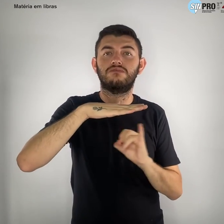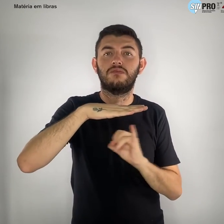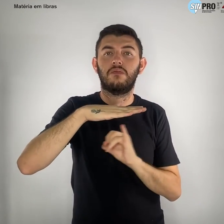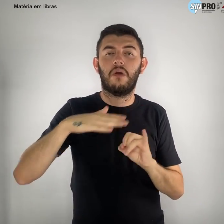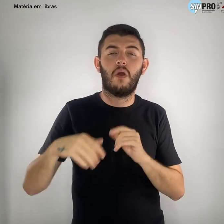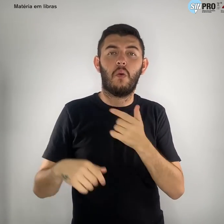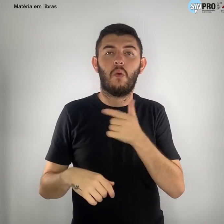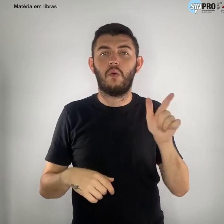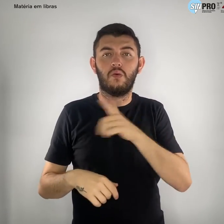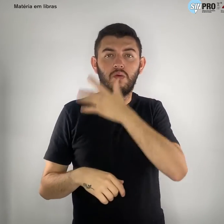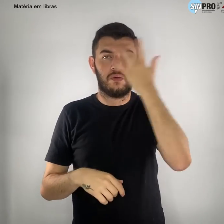de trabalho escravo.